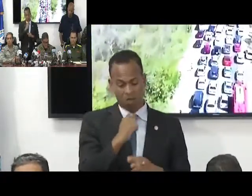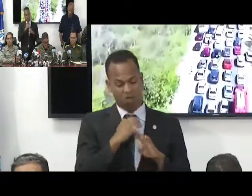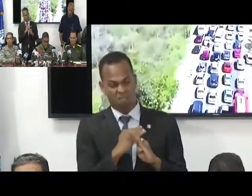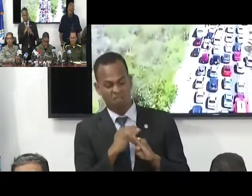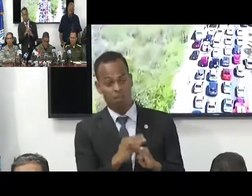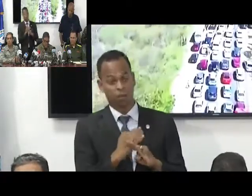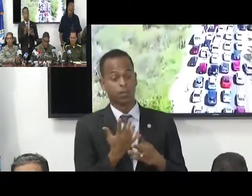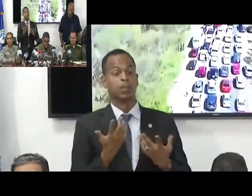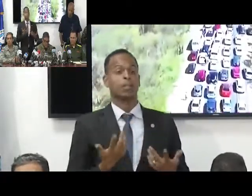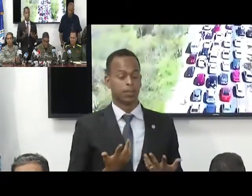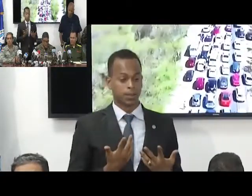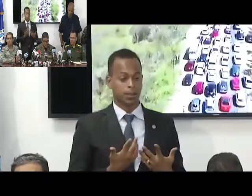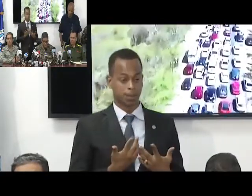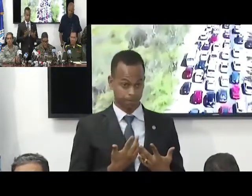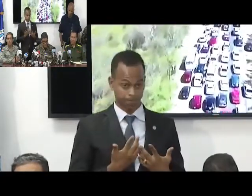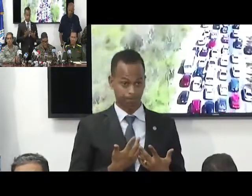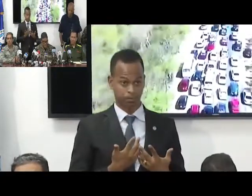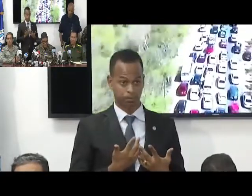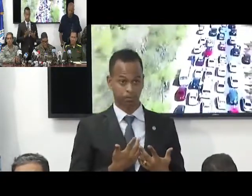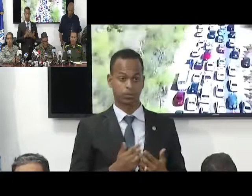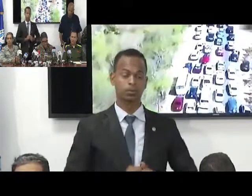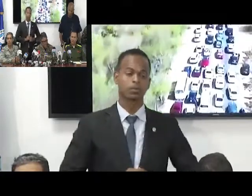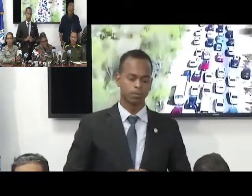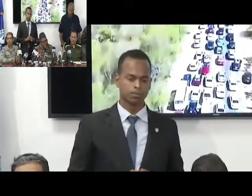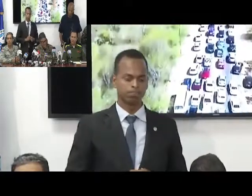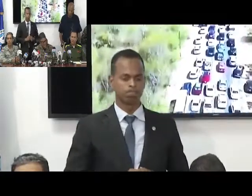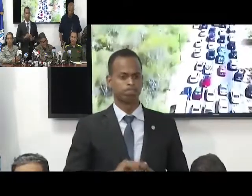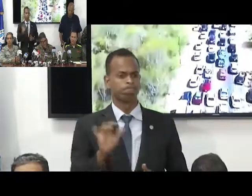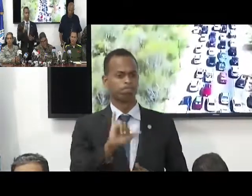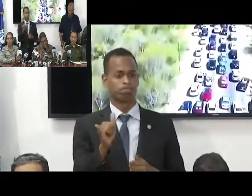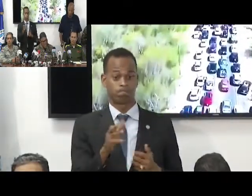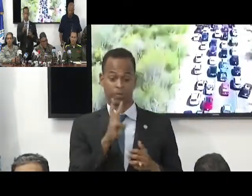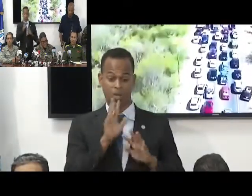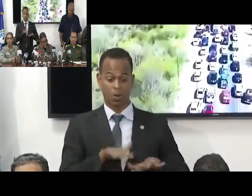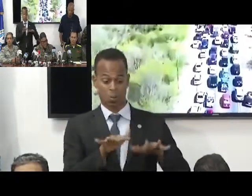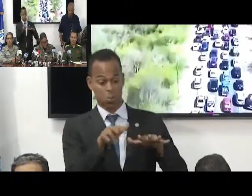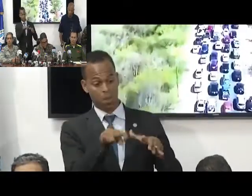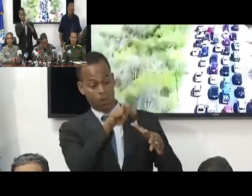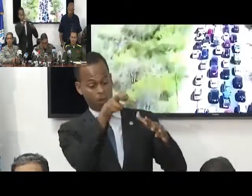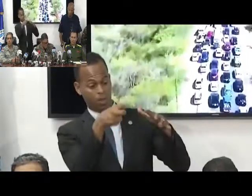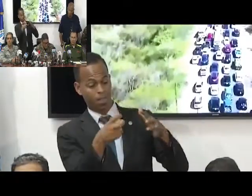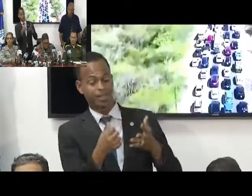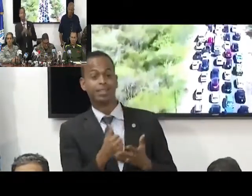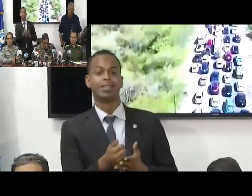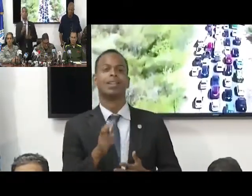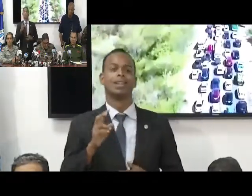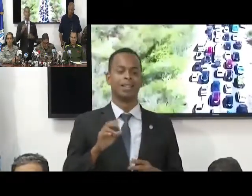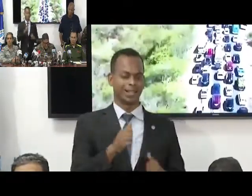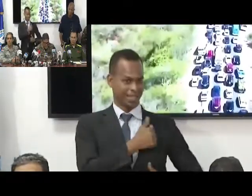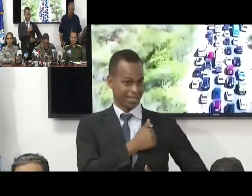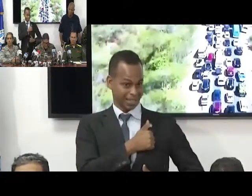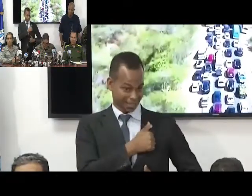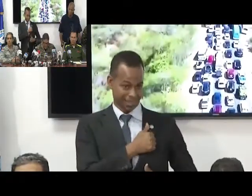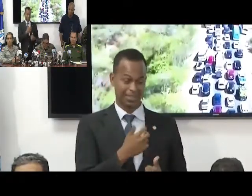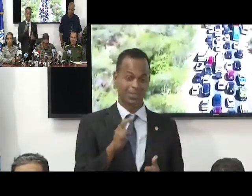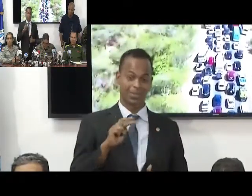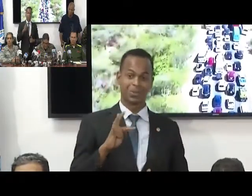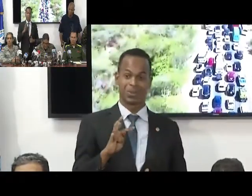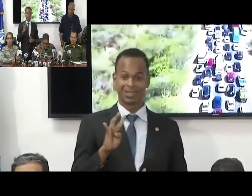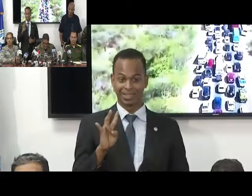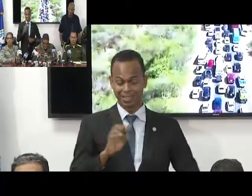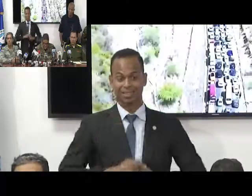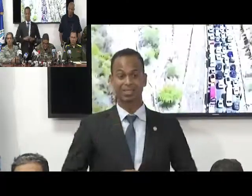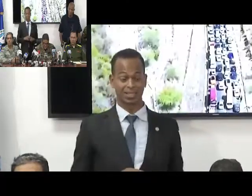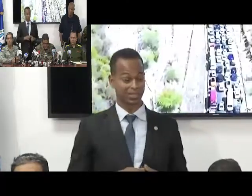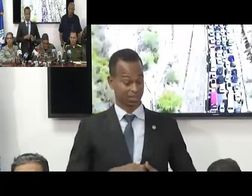espigaltrigias, luxaciones y rescates acuáticos. El Ejército 24-7 ahora. La Fuerza Aérea de la República Dominicana